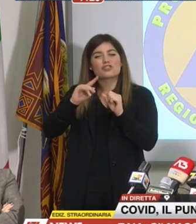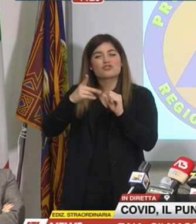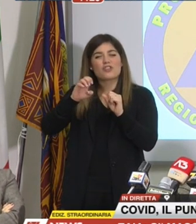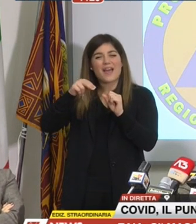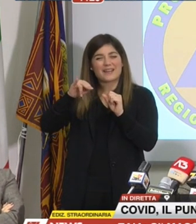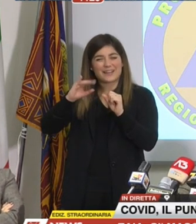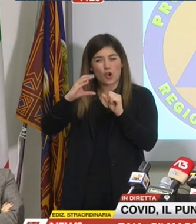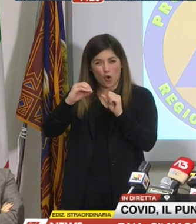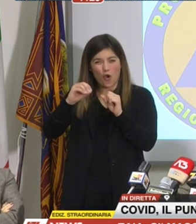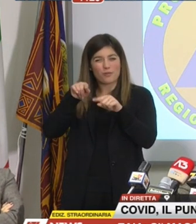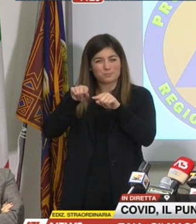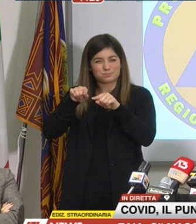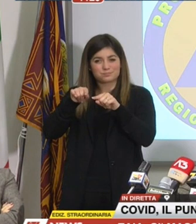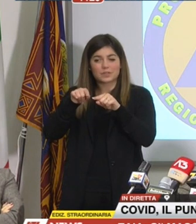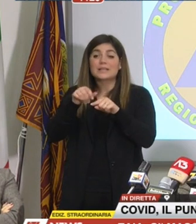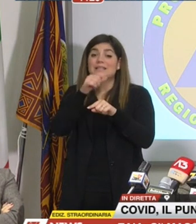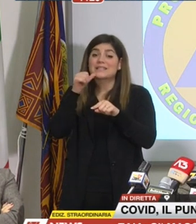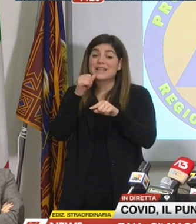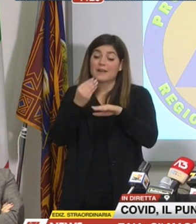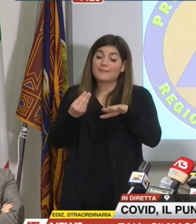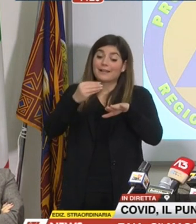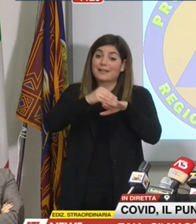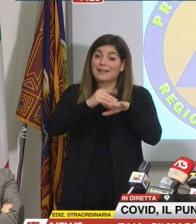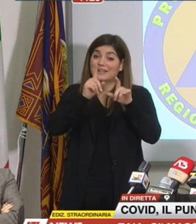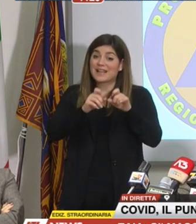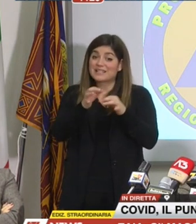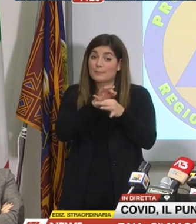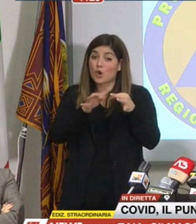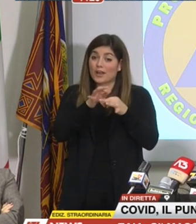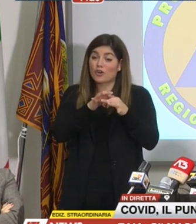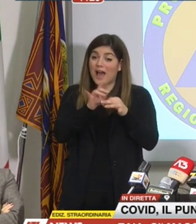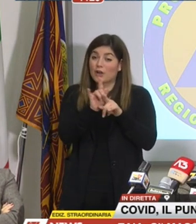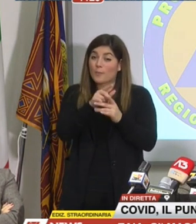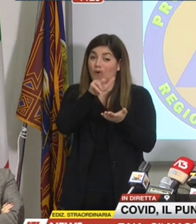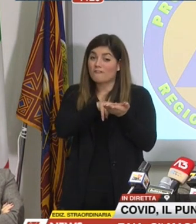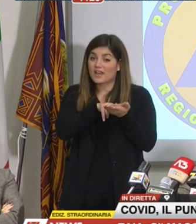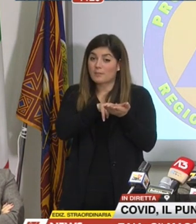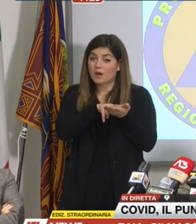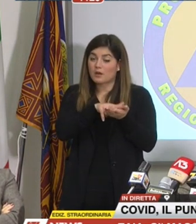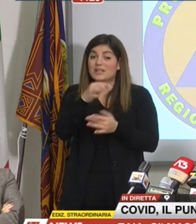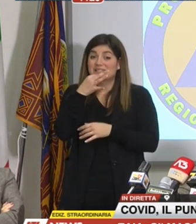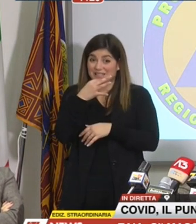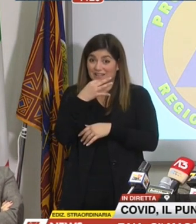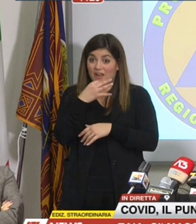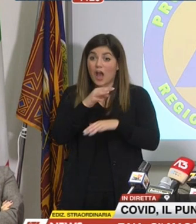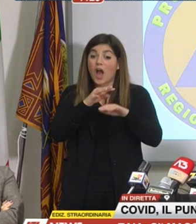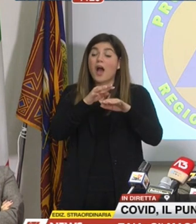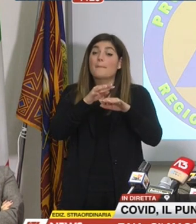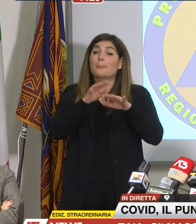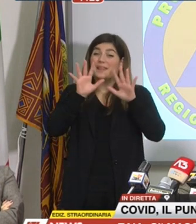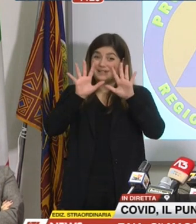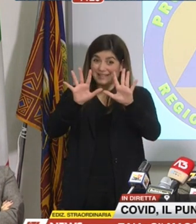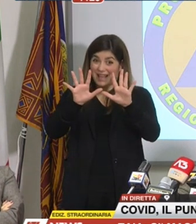molecolare. Dice sopra 10 di valore non si conferma più, vuol dire che 9 tamponi rapidi su